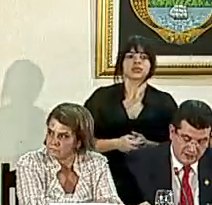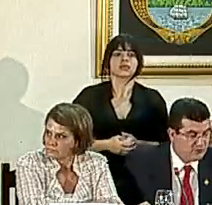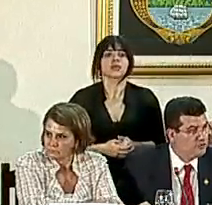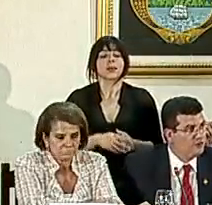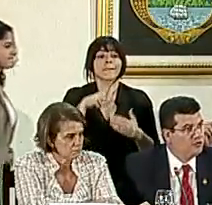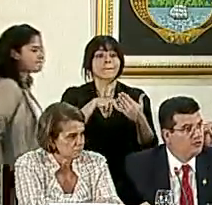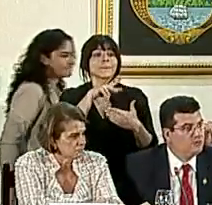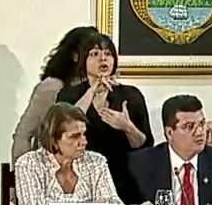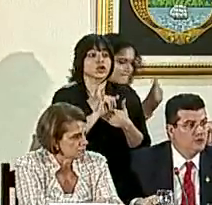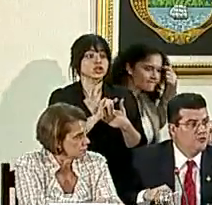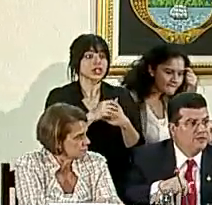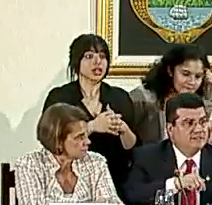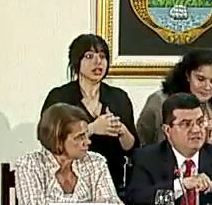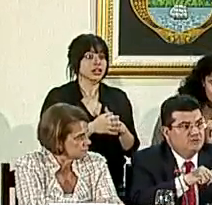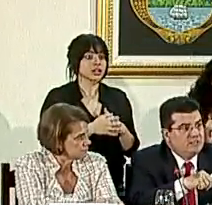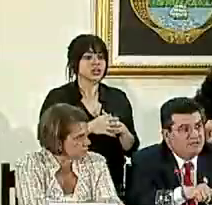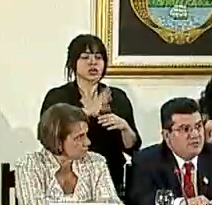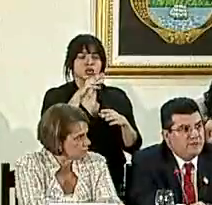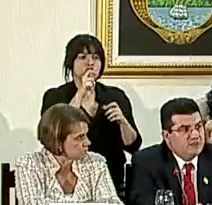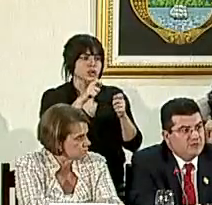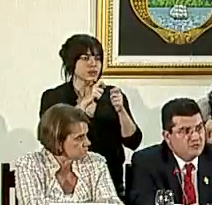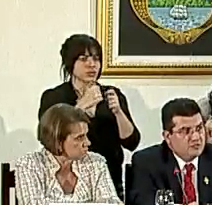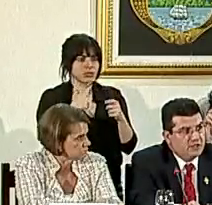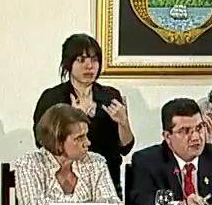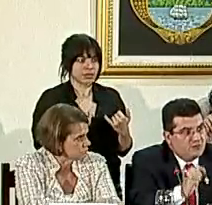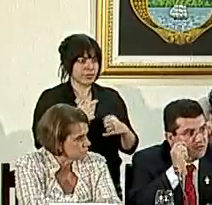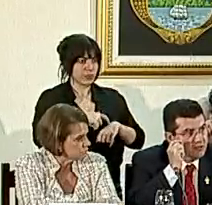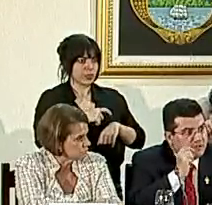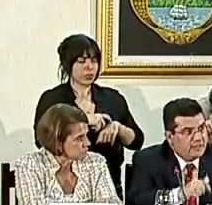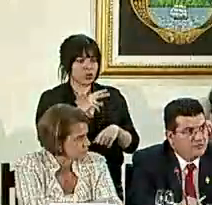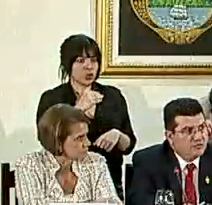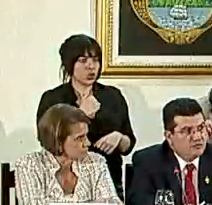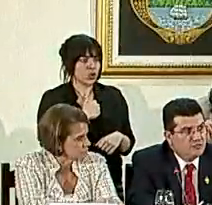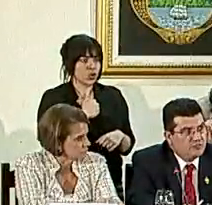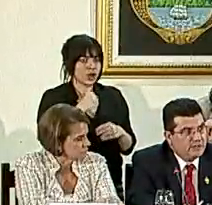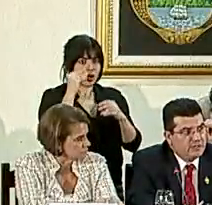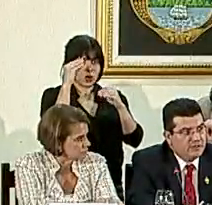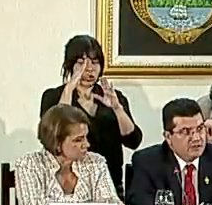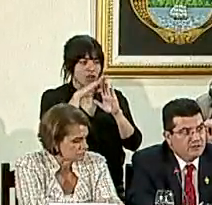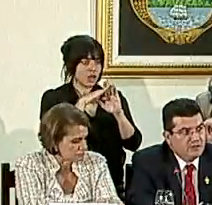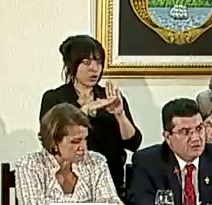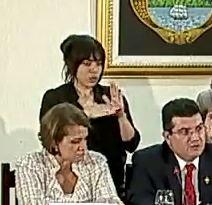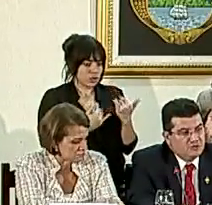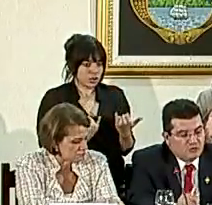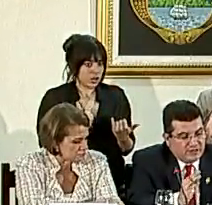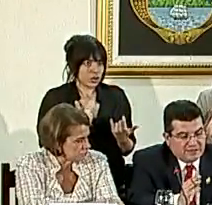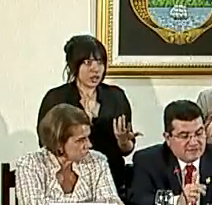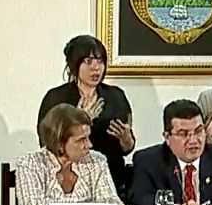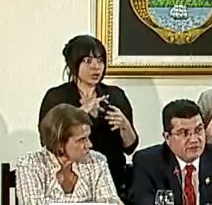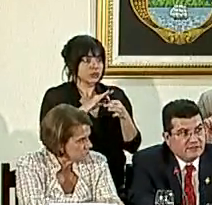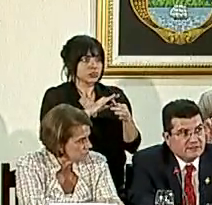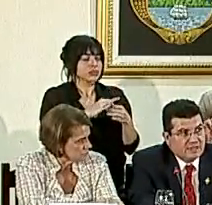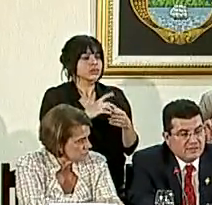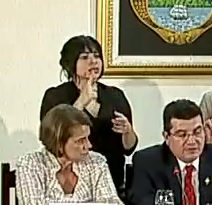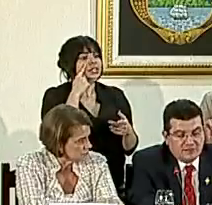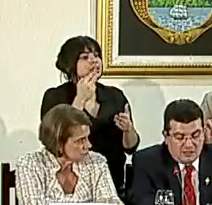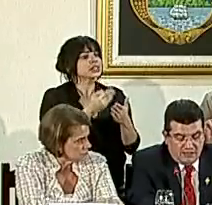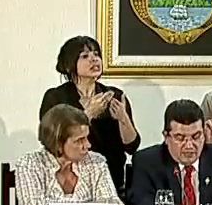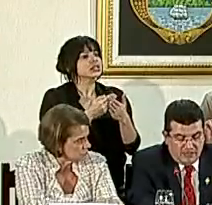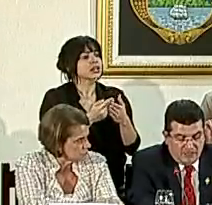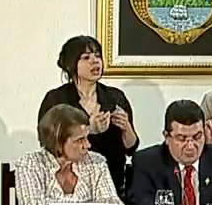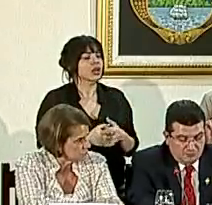El proyecto no lo preciso en este momento, no tengo el dato sobre el estado en que está.